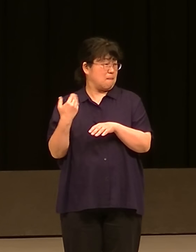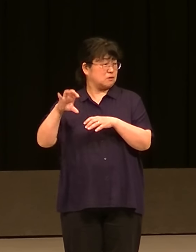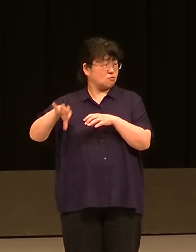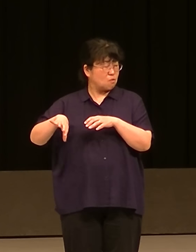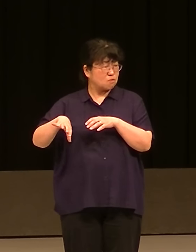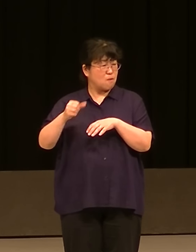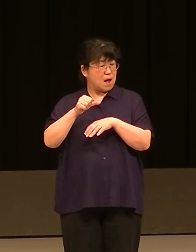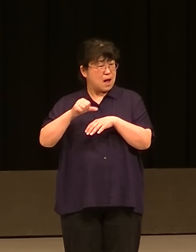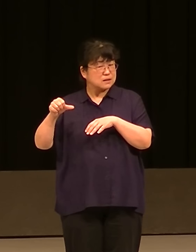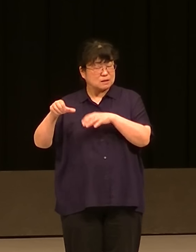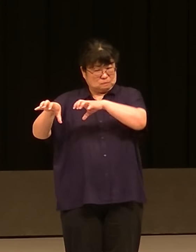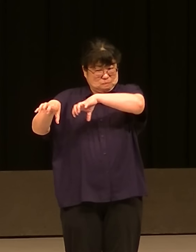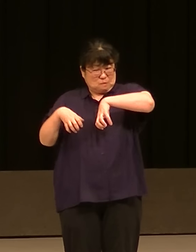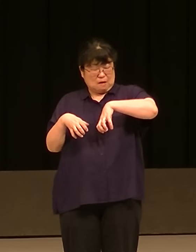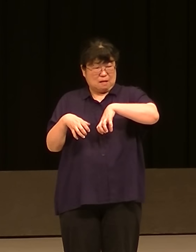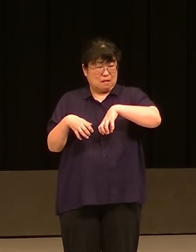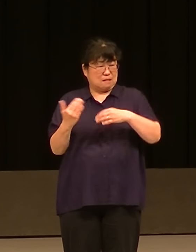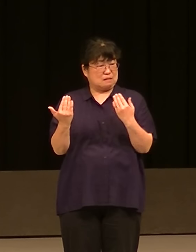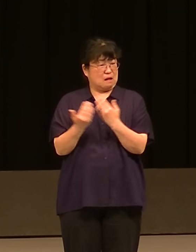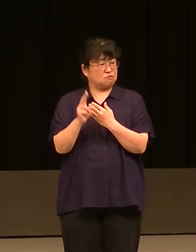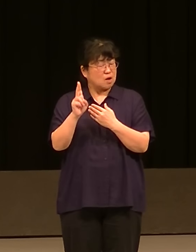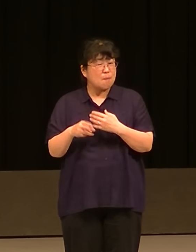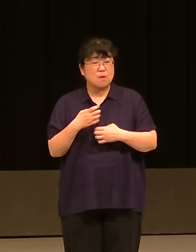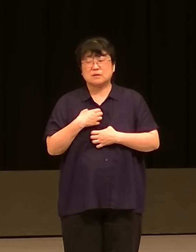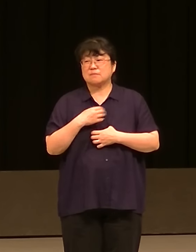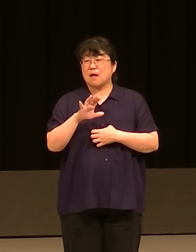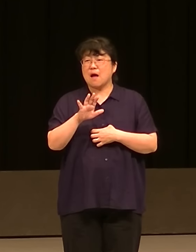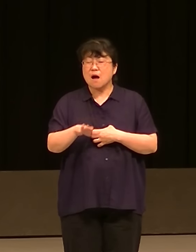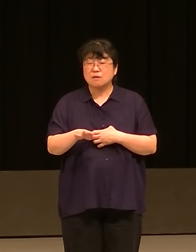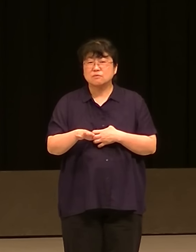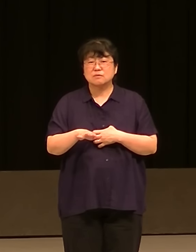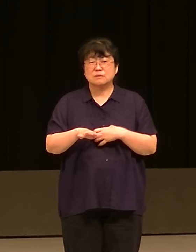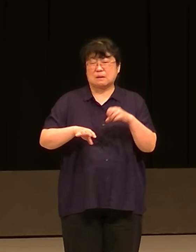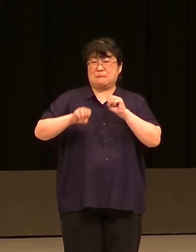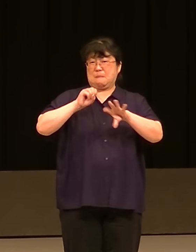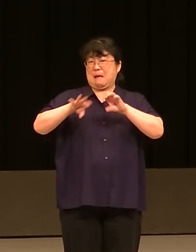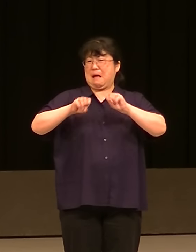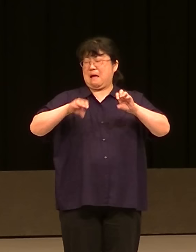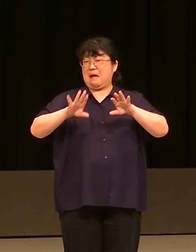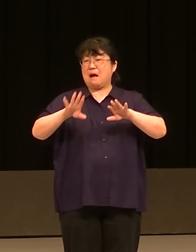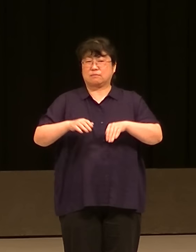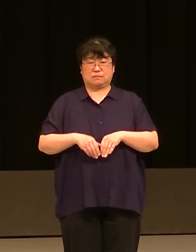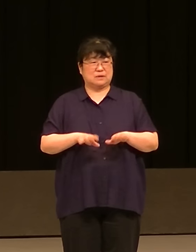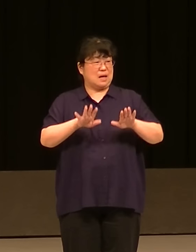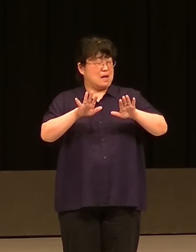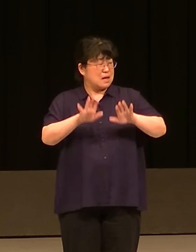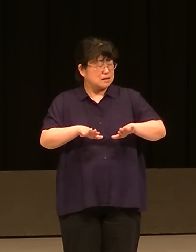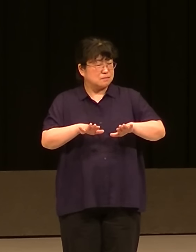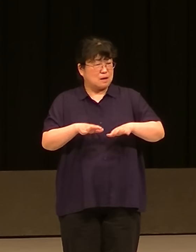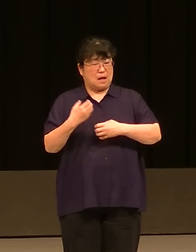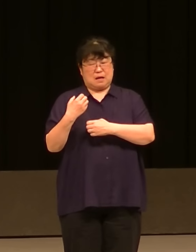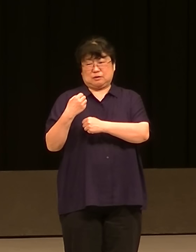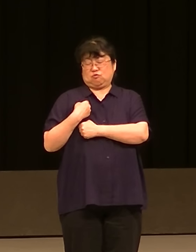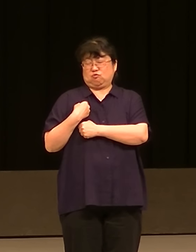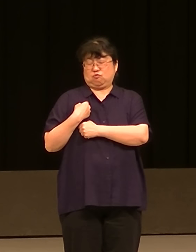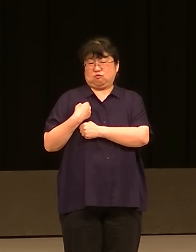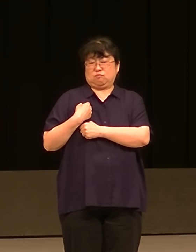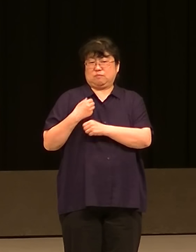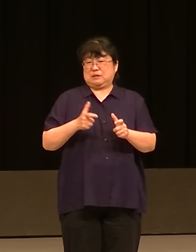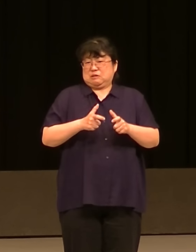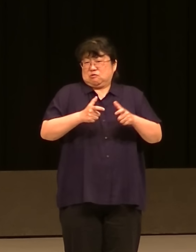国か分かりませんよと、いうようなことをやたら、こう叫び立てて、今こそ、軍備増強の時